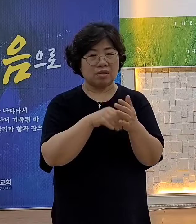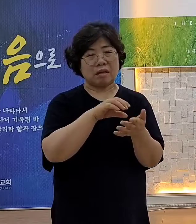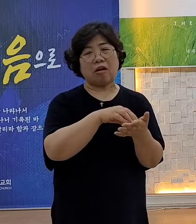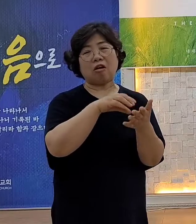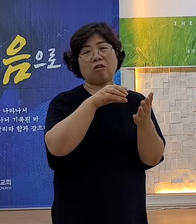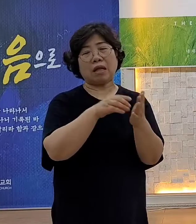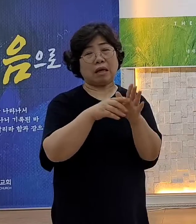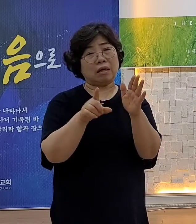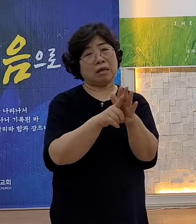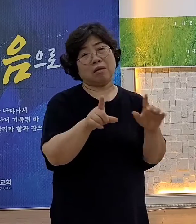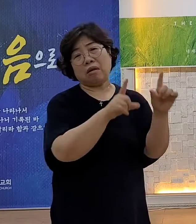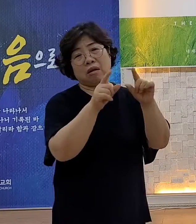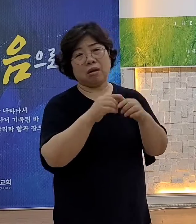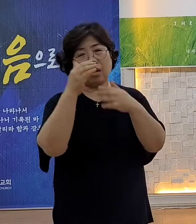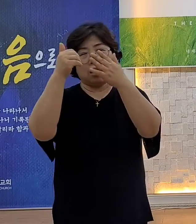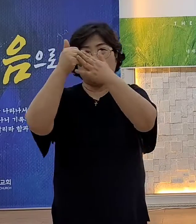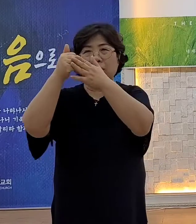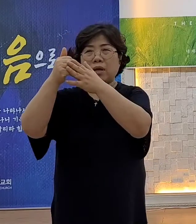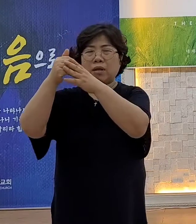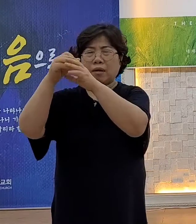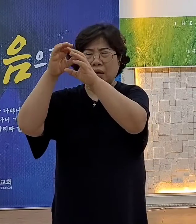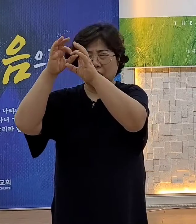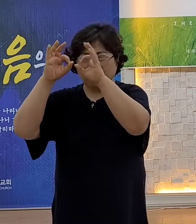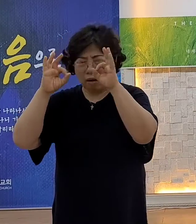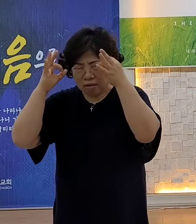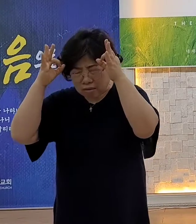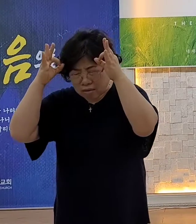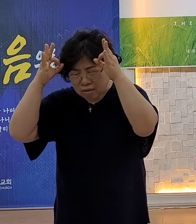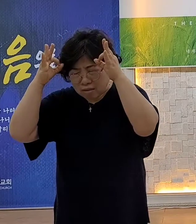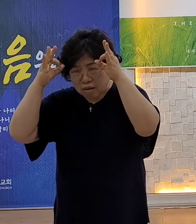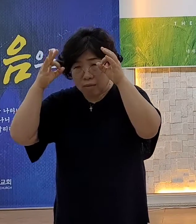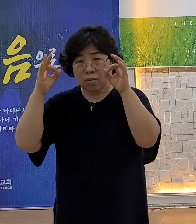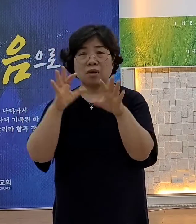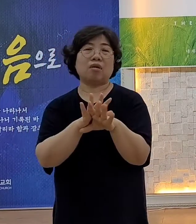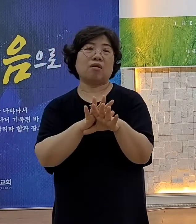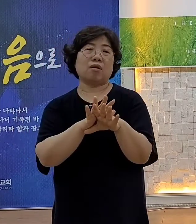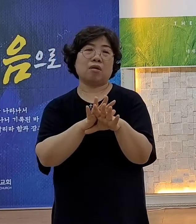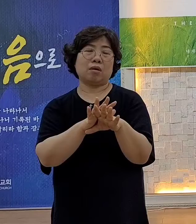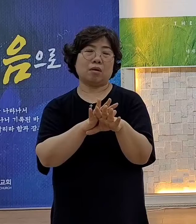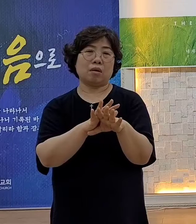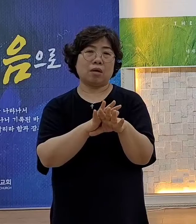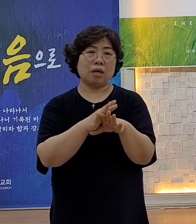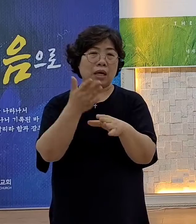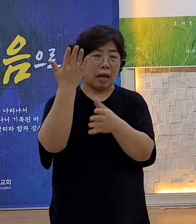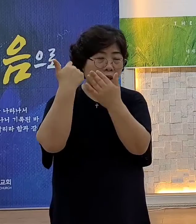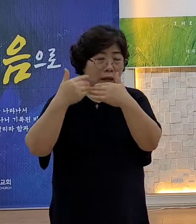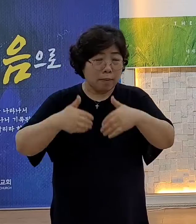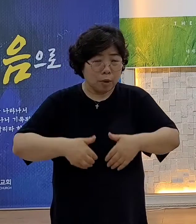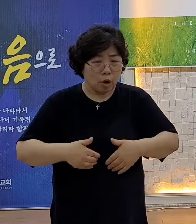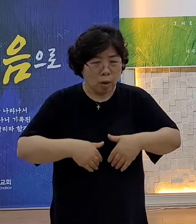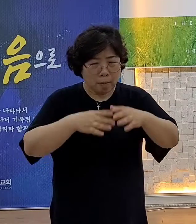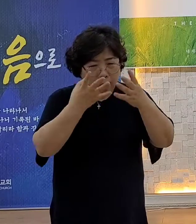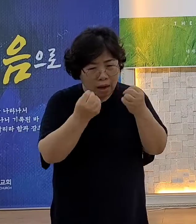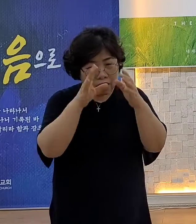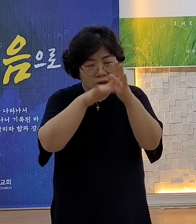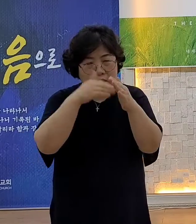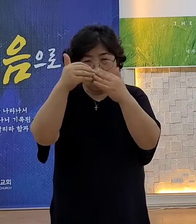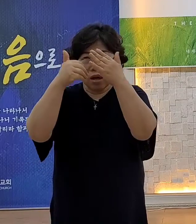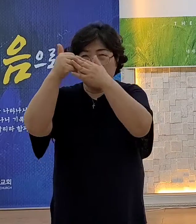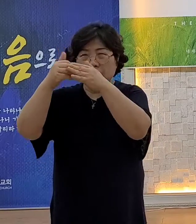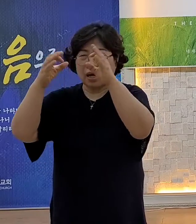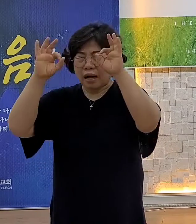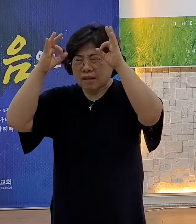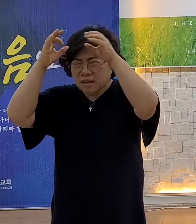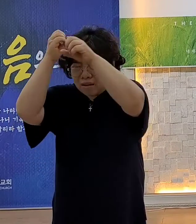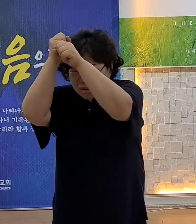우리 하나님 앞에 도와주세요. 막 이렇게 정말 필요한 게 너무 많았는데 이제는 뭐 풍족하다